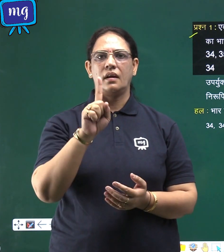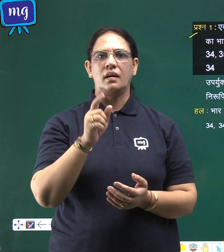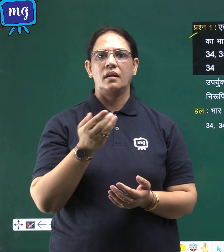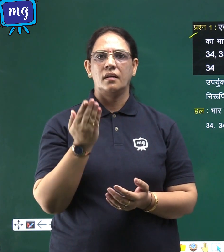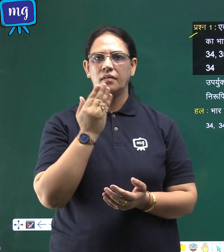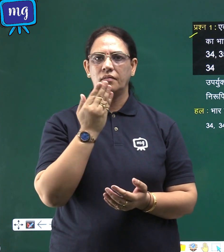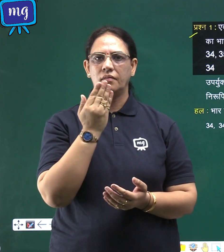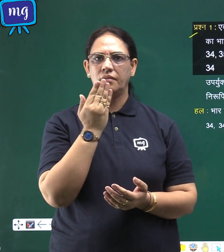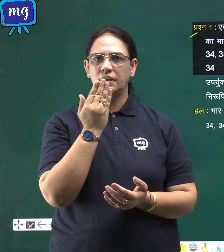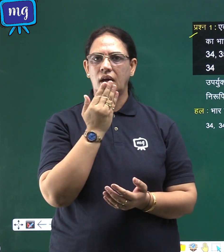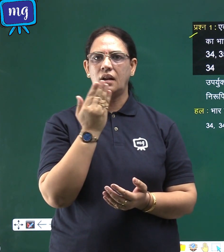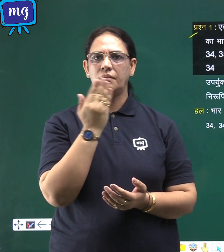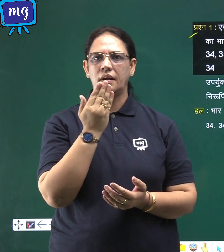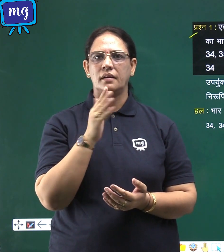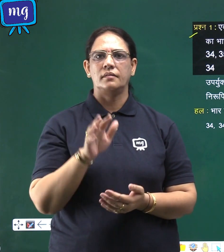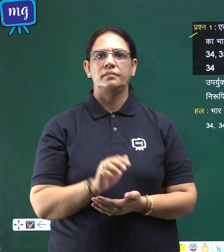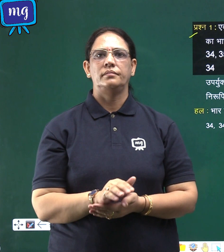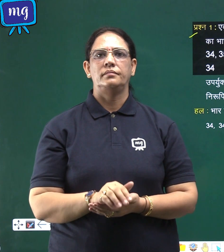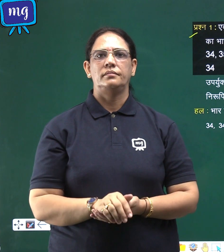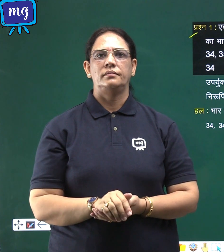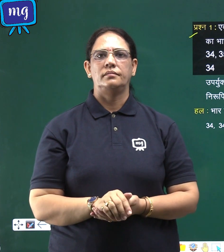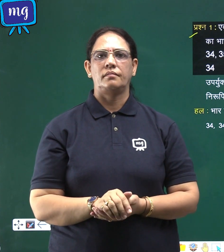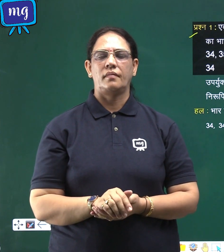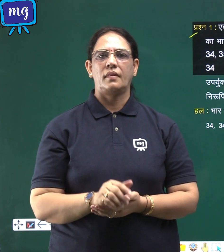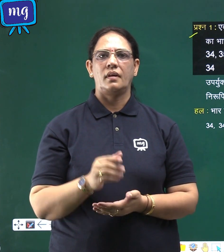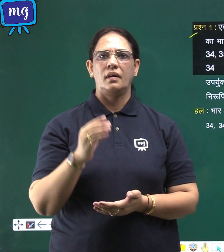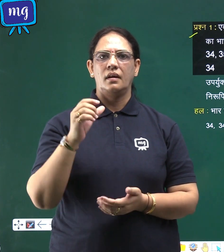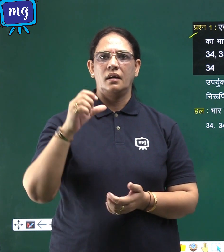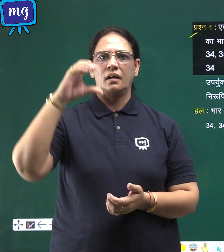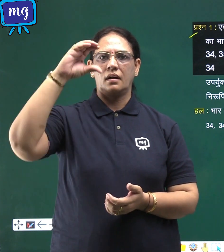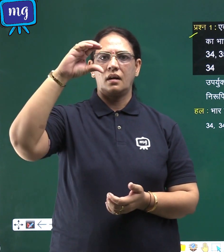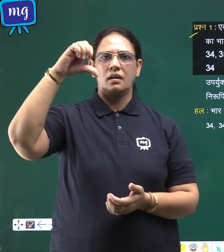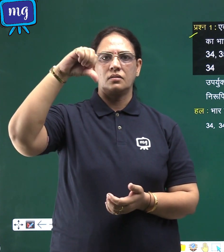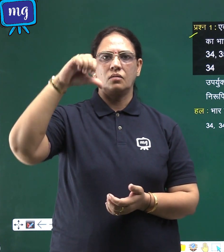कक्छा नौ के